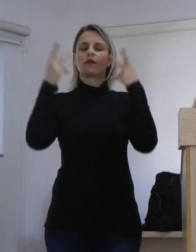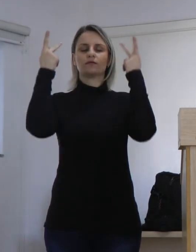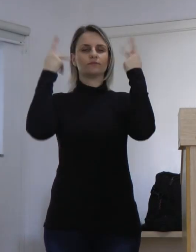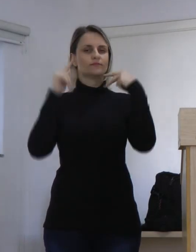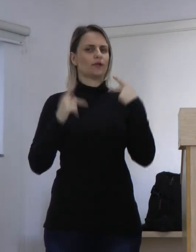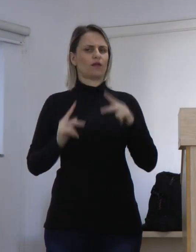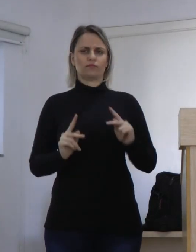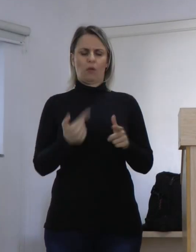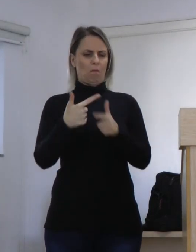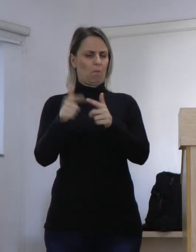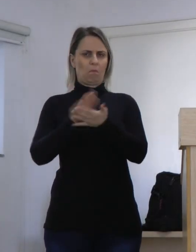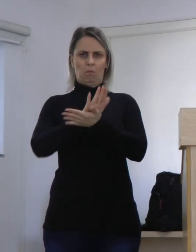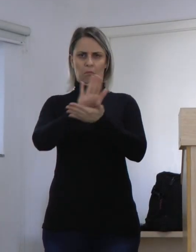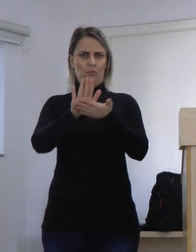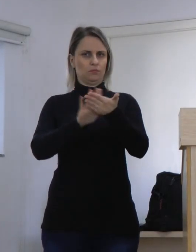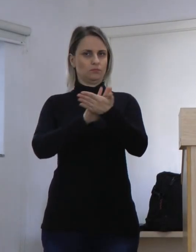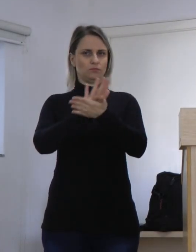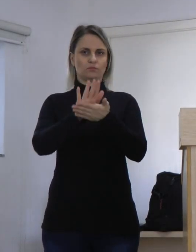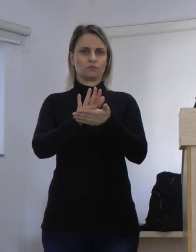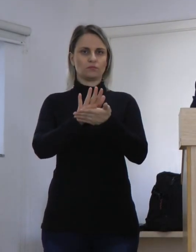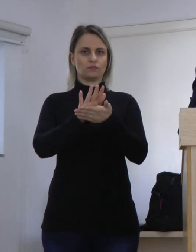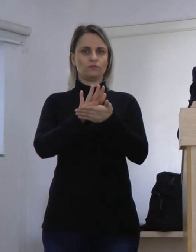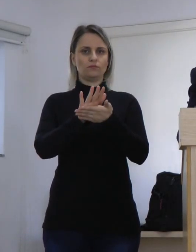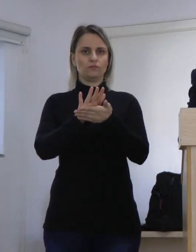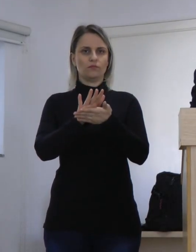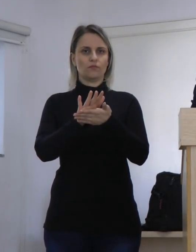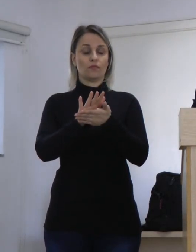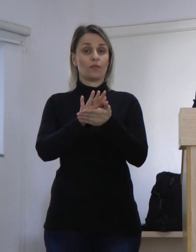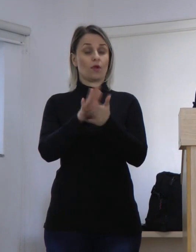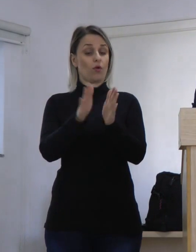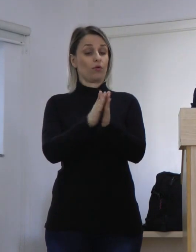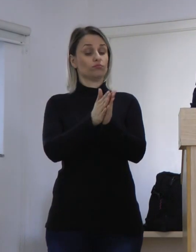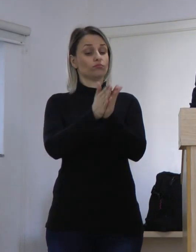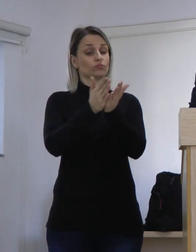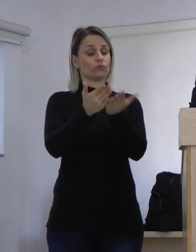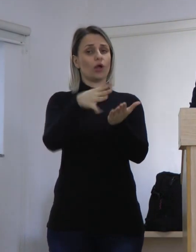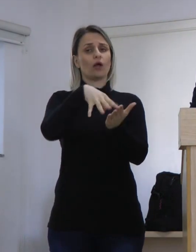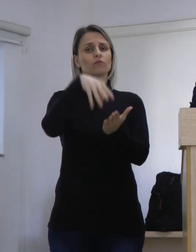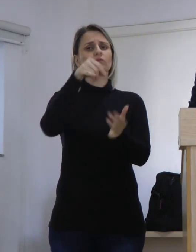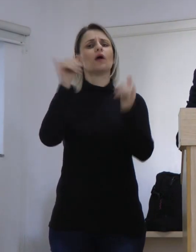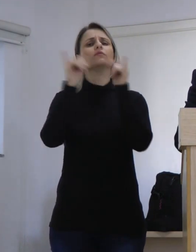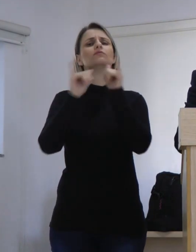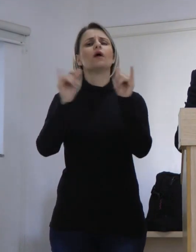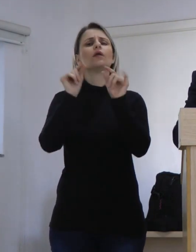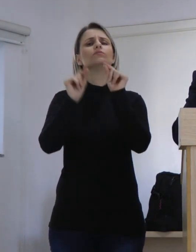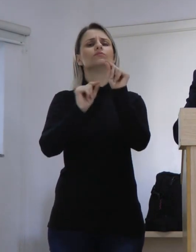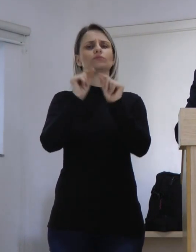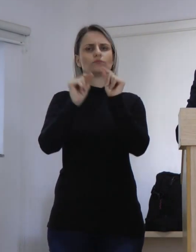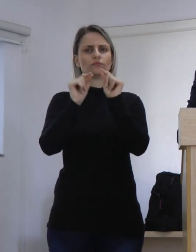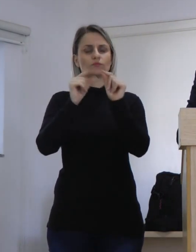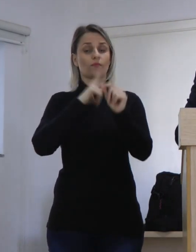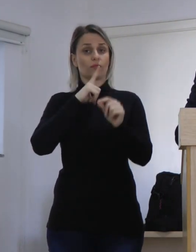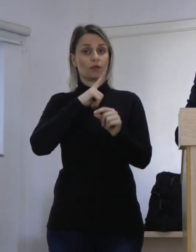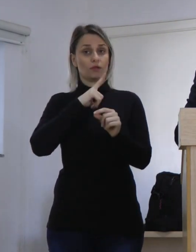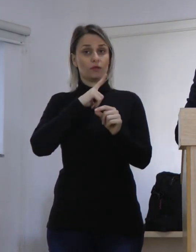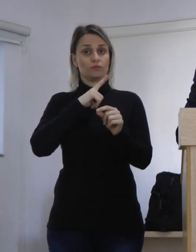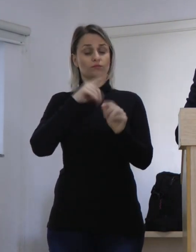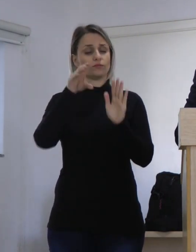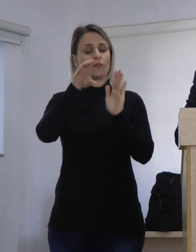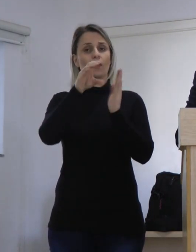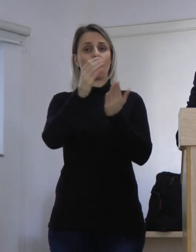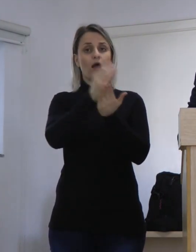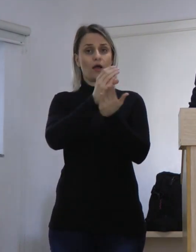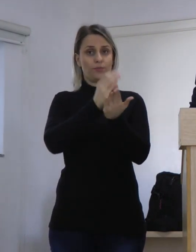tem nenhum problema com isso. E o Evangelho segundo o Espiritismo, o que é que fala sobre esse assunto? No capítulo 17,